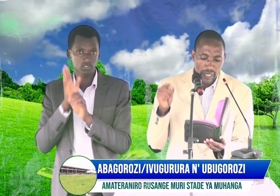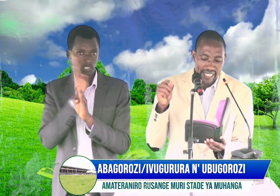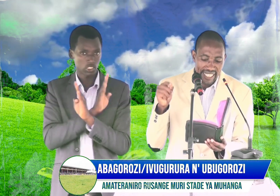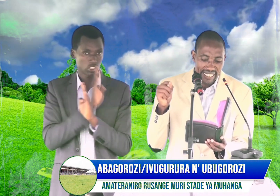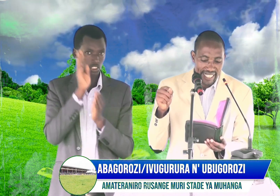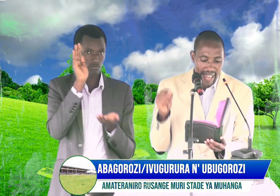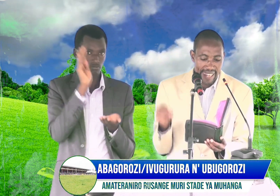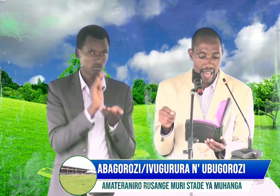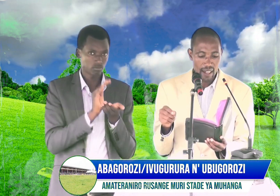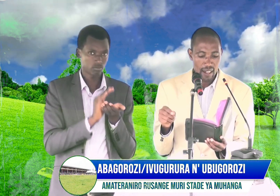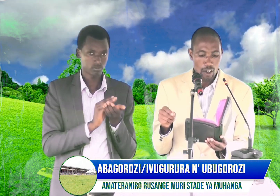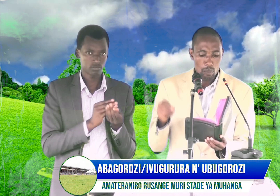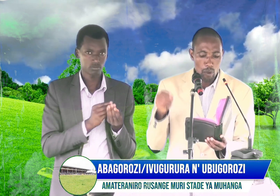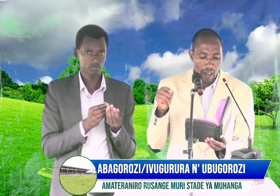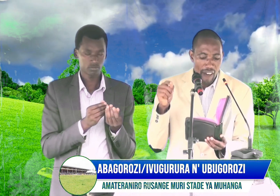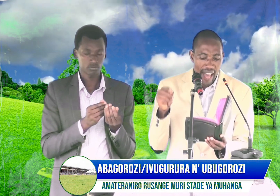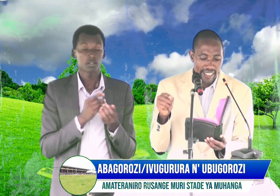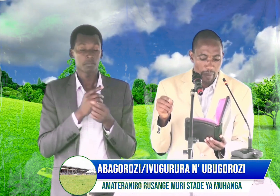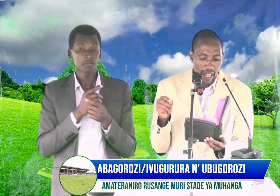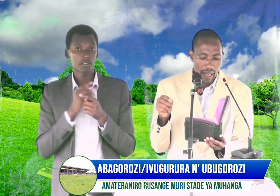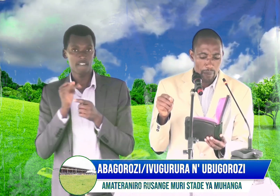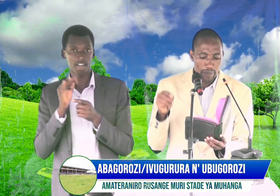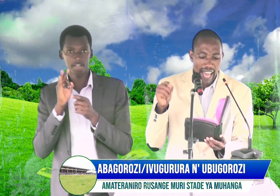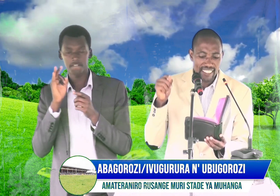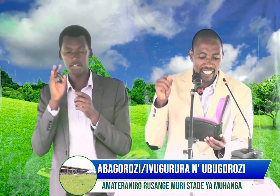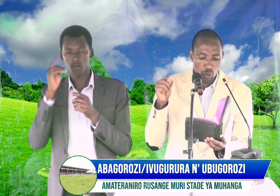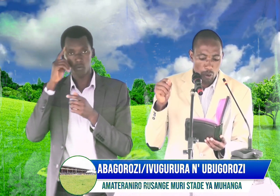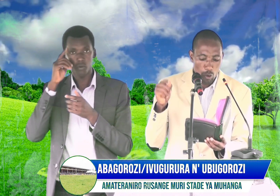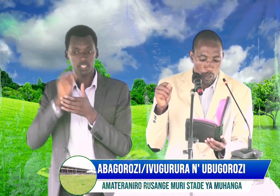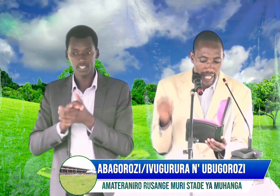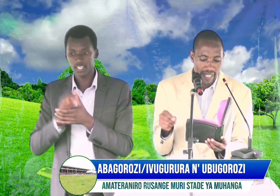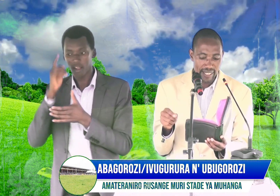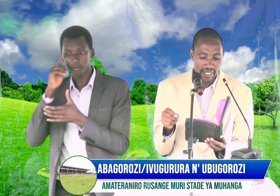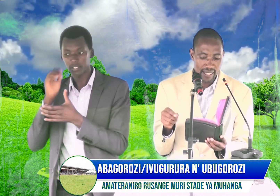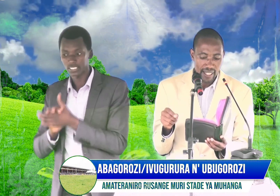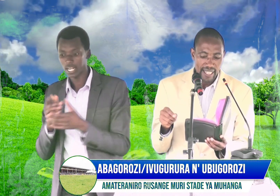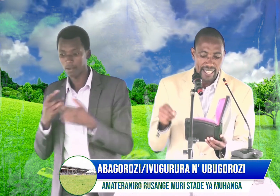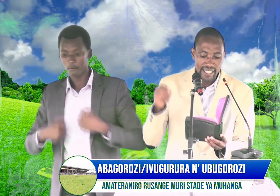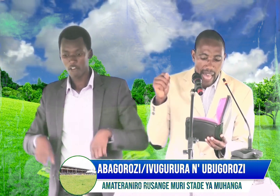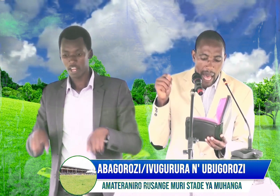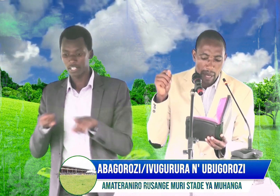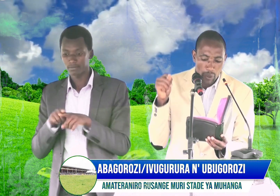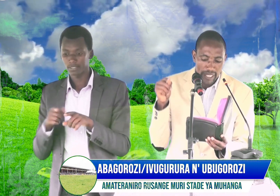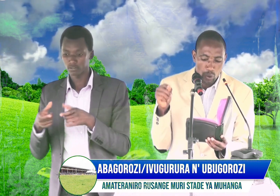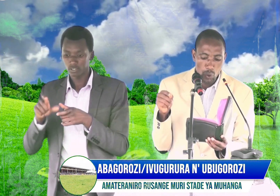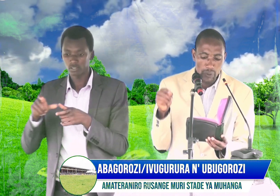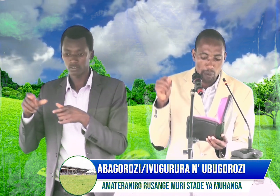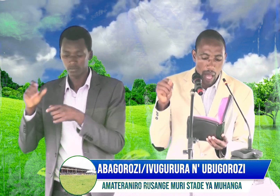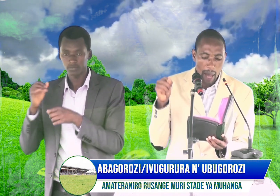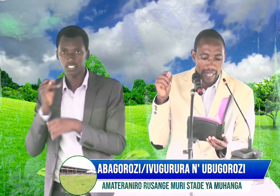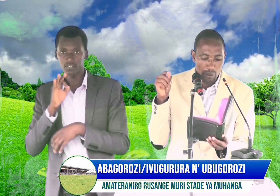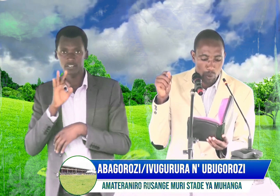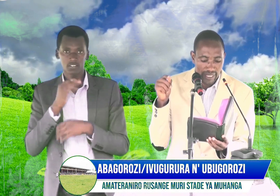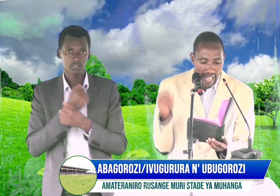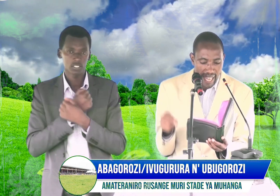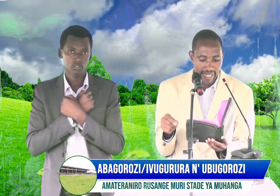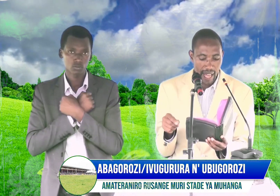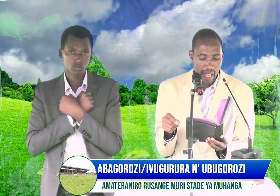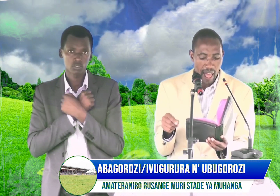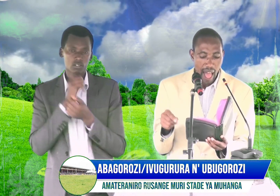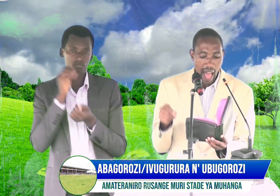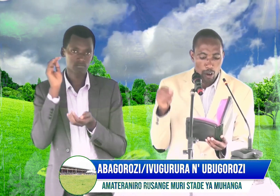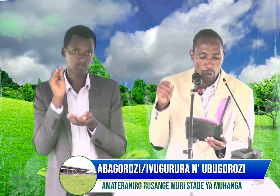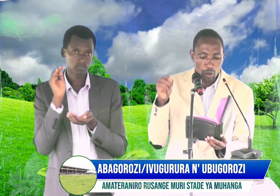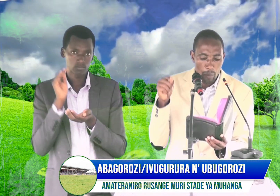Iyaba kwiringirana mu bavandimwe byatizwaga umurindi. Iyaba kwikunda kwabaga